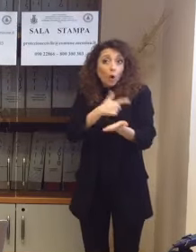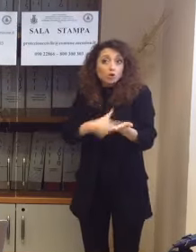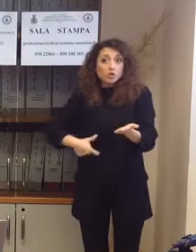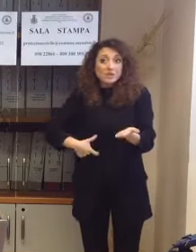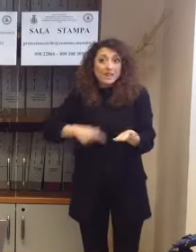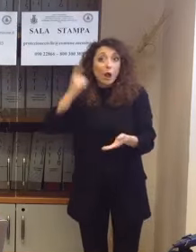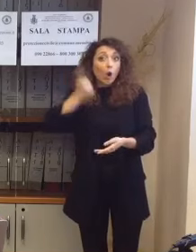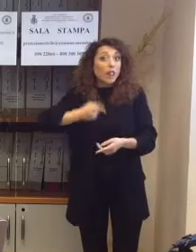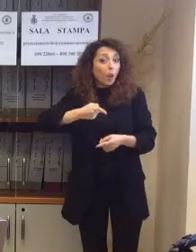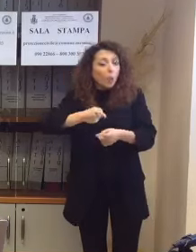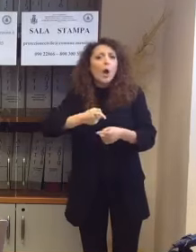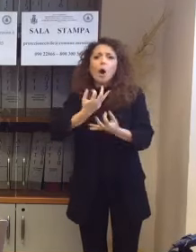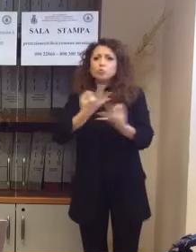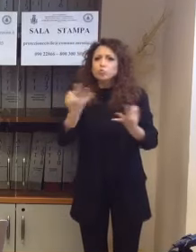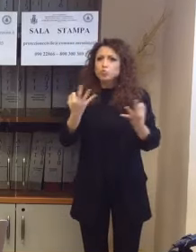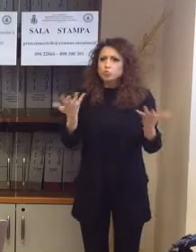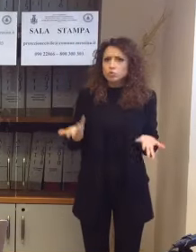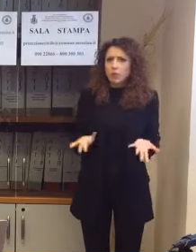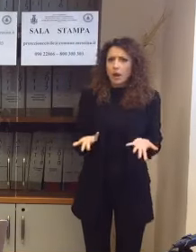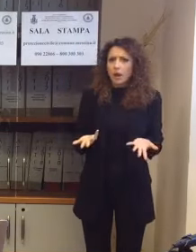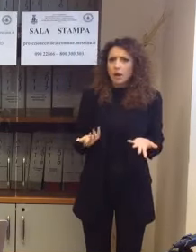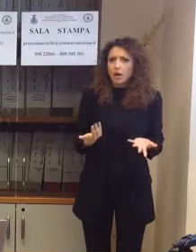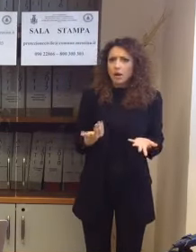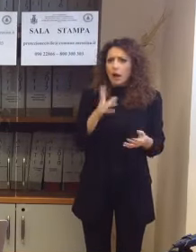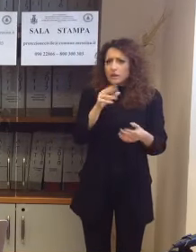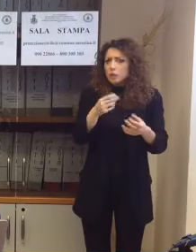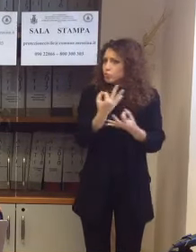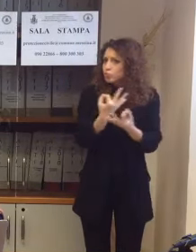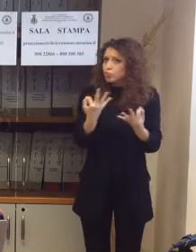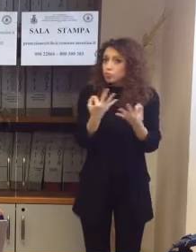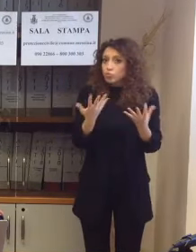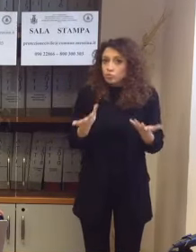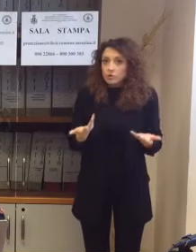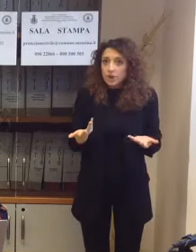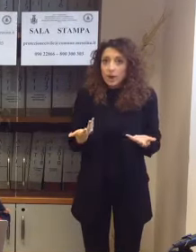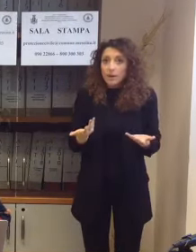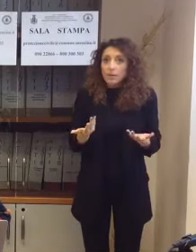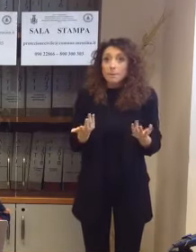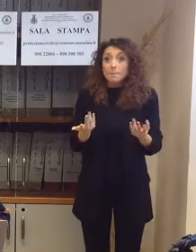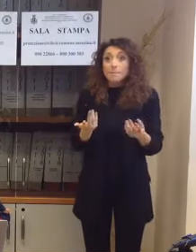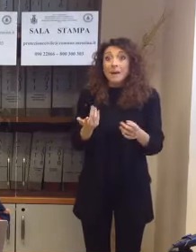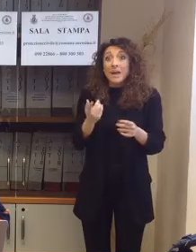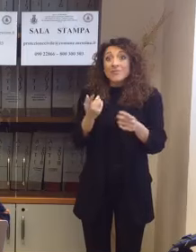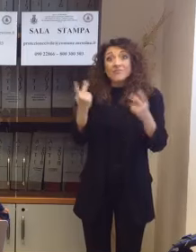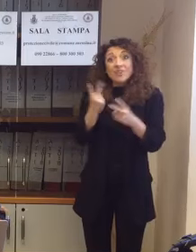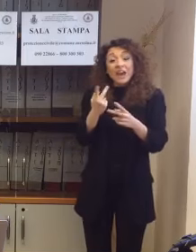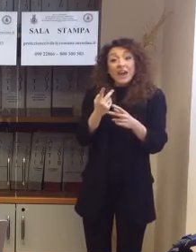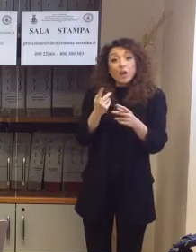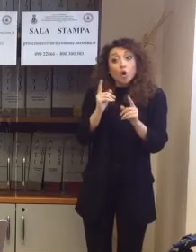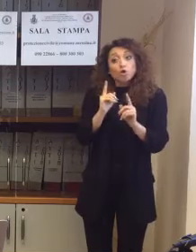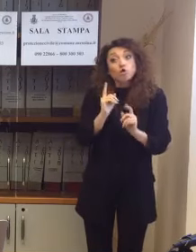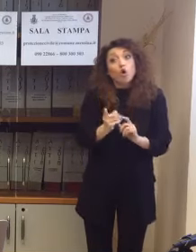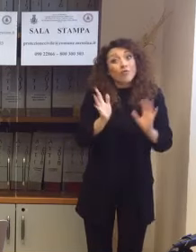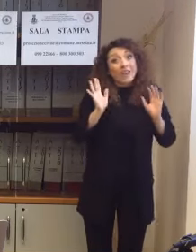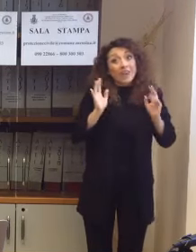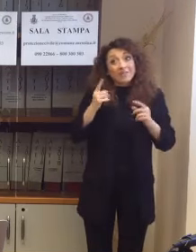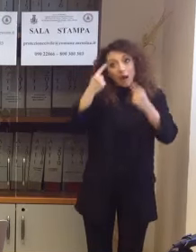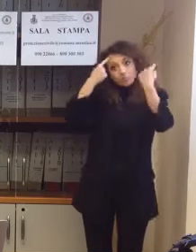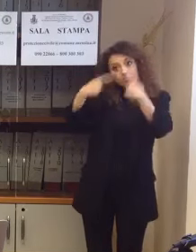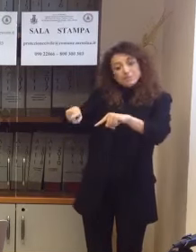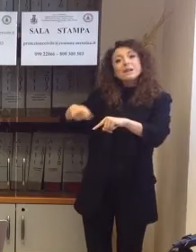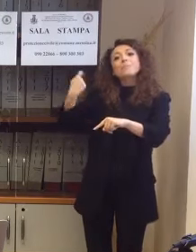che la proposta del sindaco De Luca non solo è giusta, ma la doveva fare propria il presidente della regione siciliana. Qui